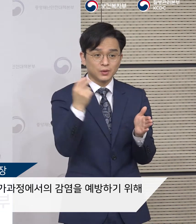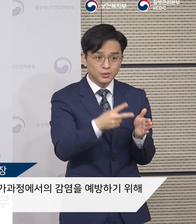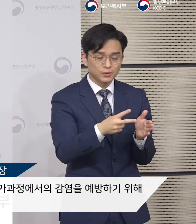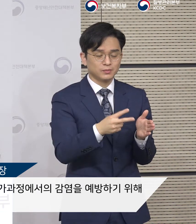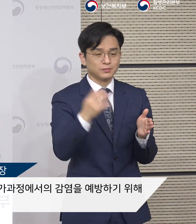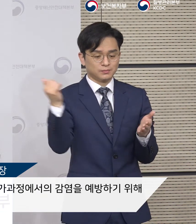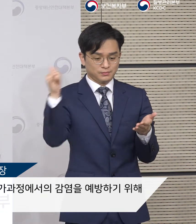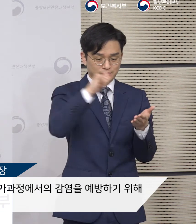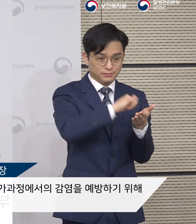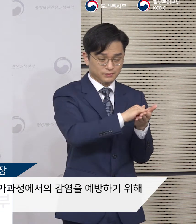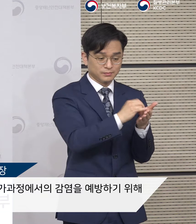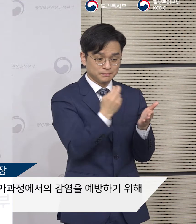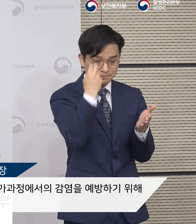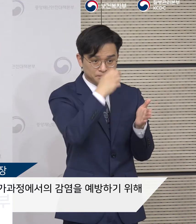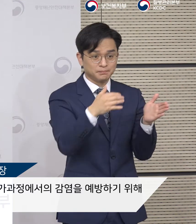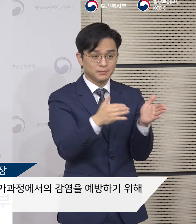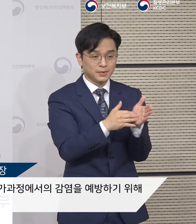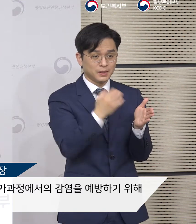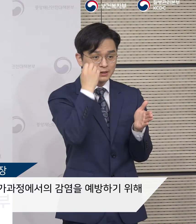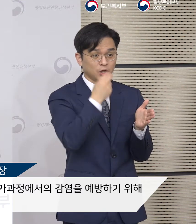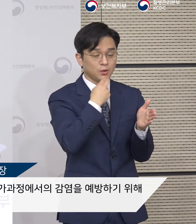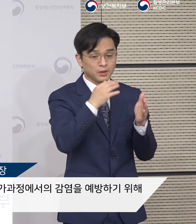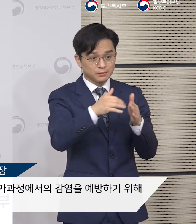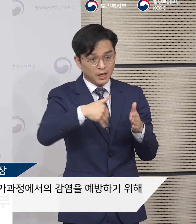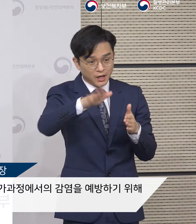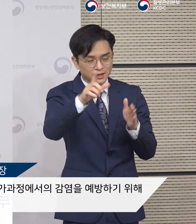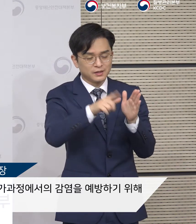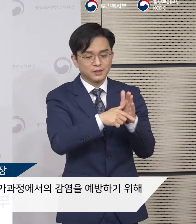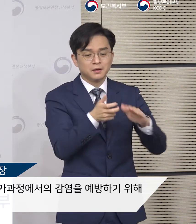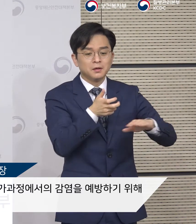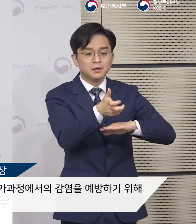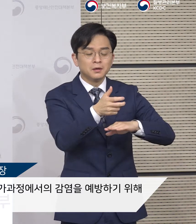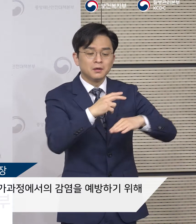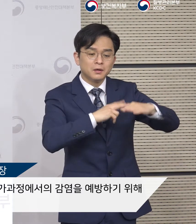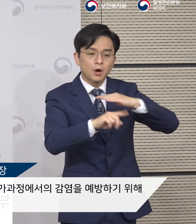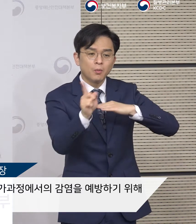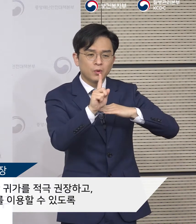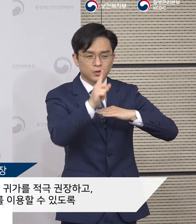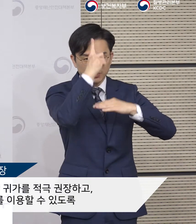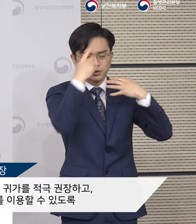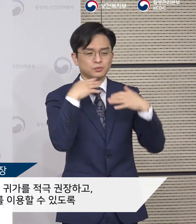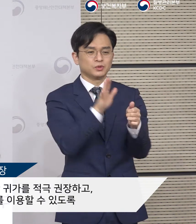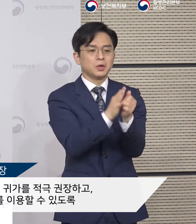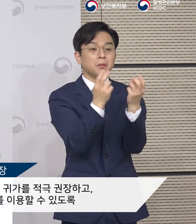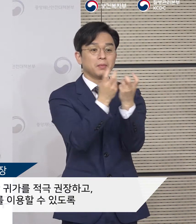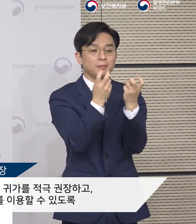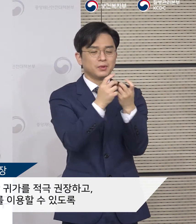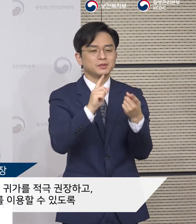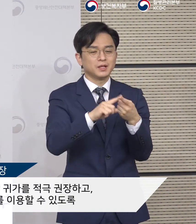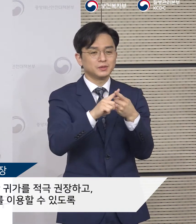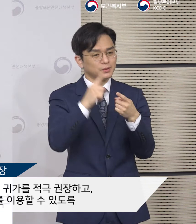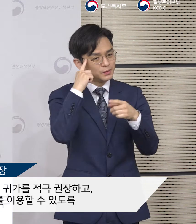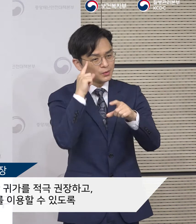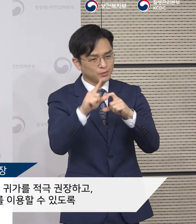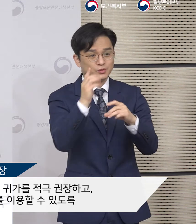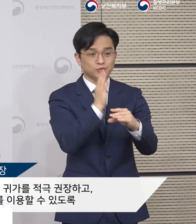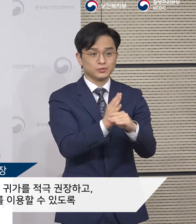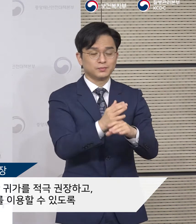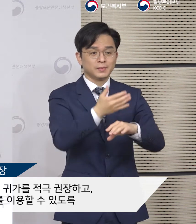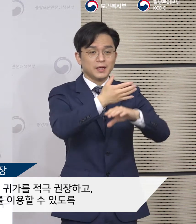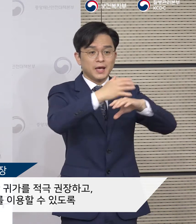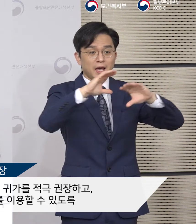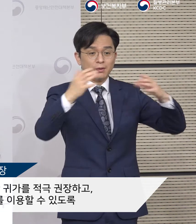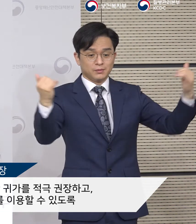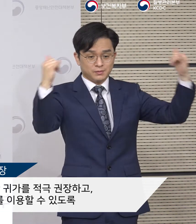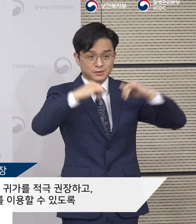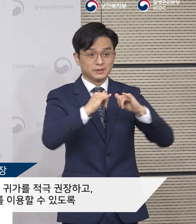감염을 예방하기 위해 교통 지원 방안도 마련합니다. 유럽, 미국 등 해외 입국자는